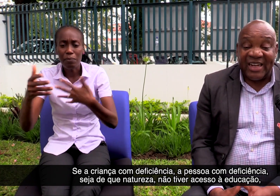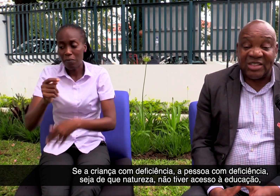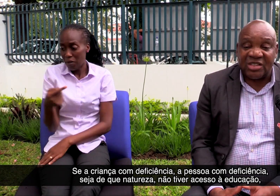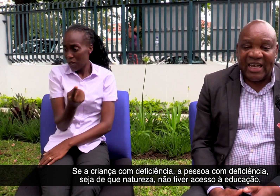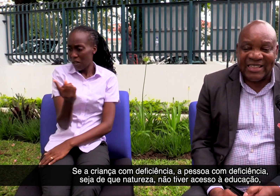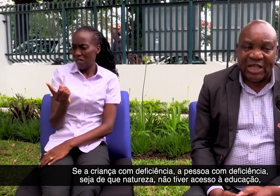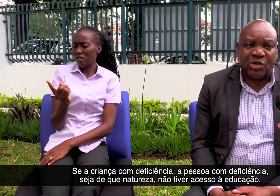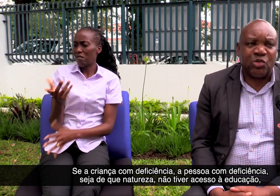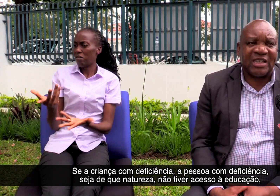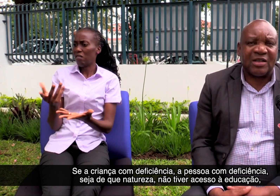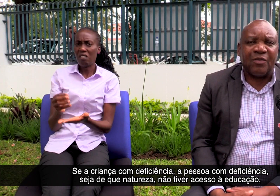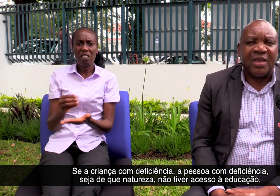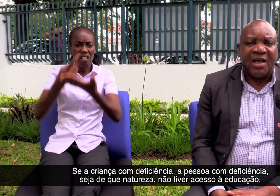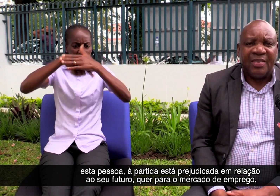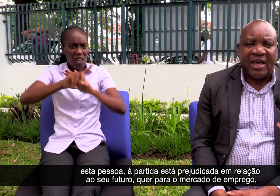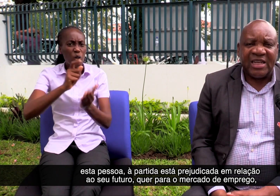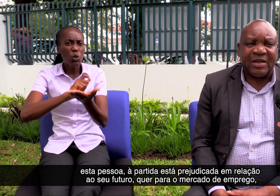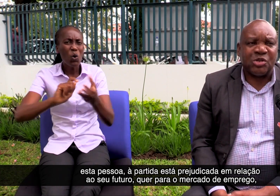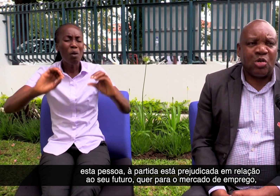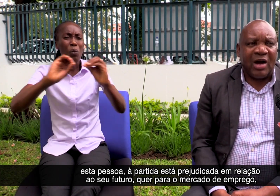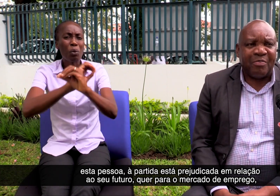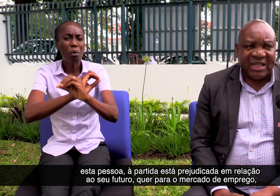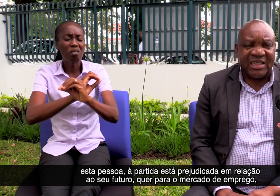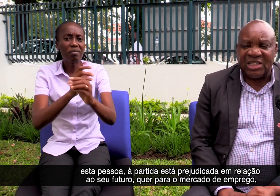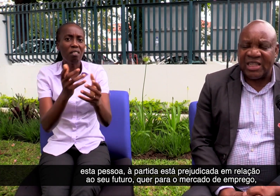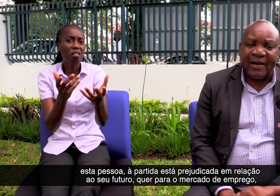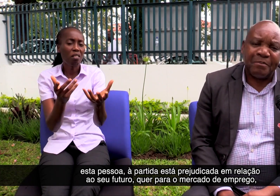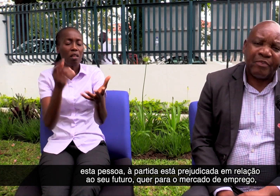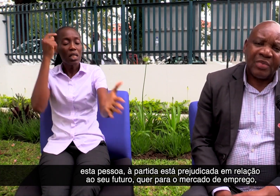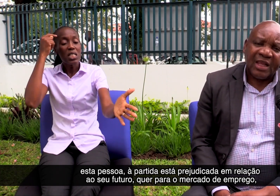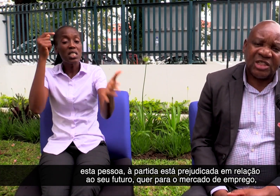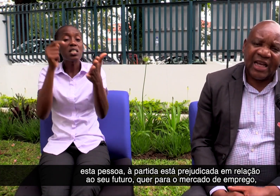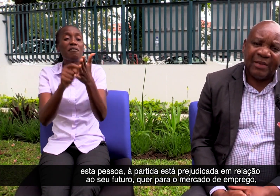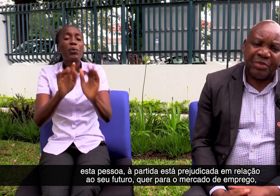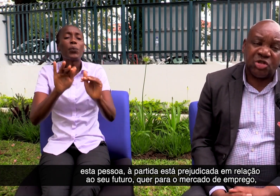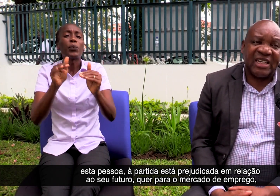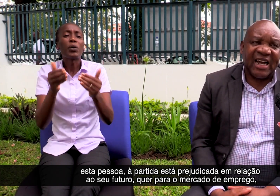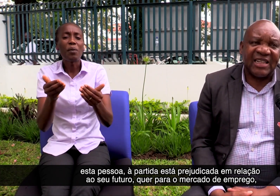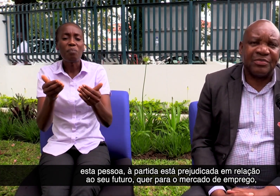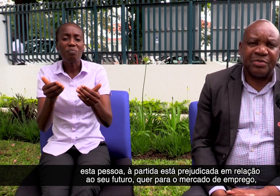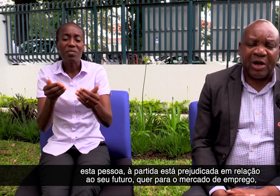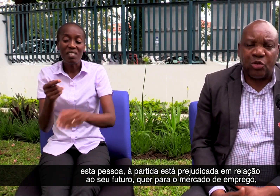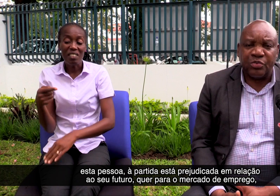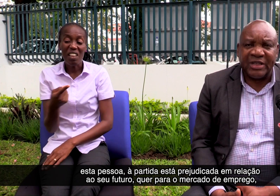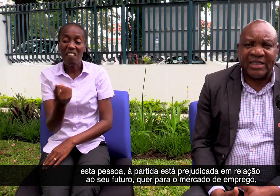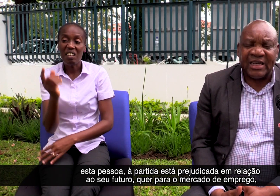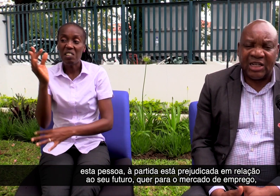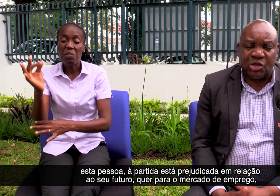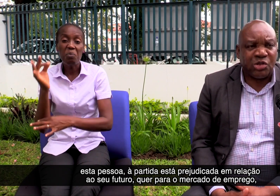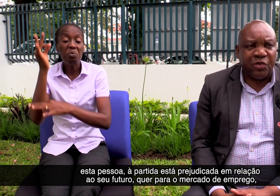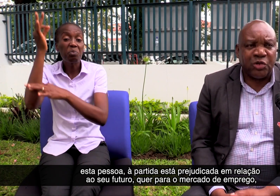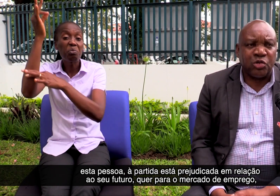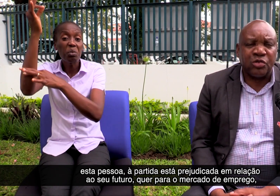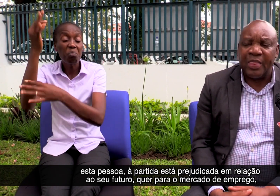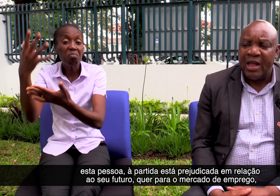não tiver acesso à educação, esta pessoa, à partida, está prejudicada em